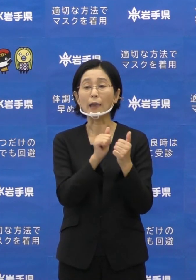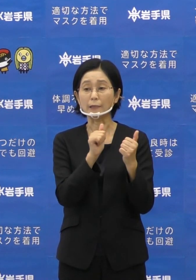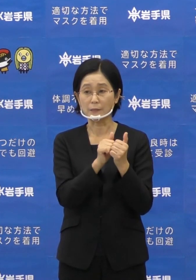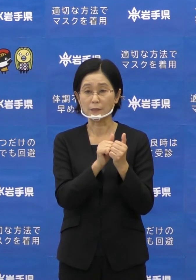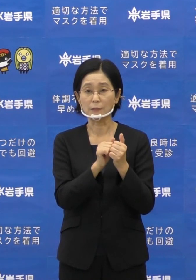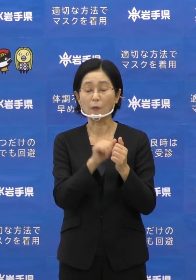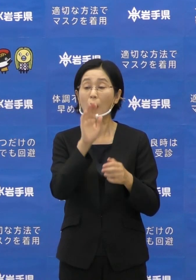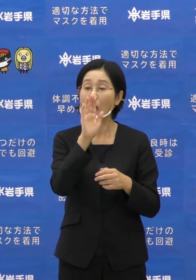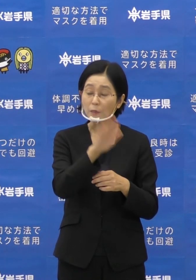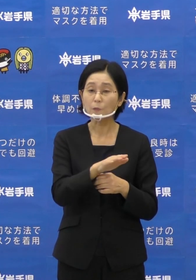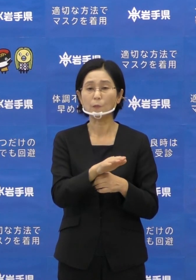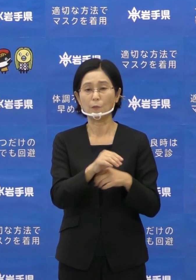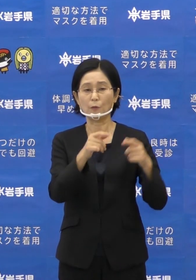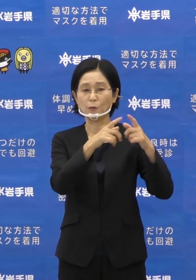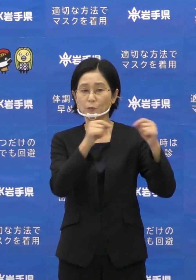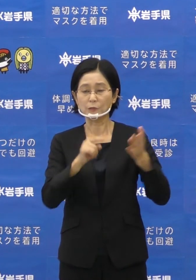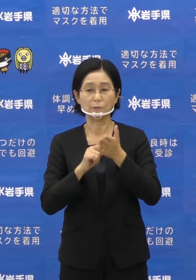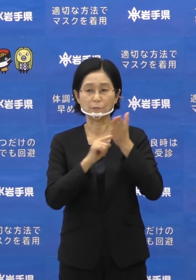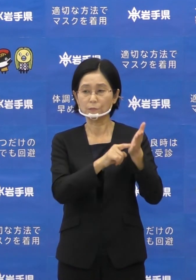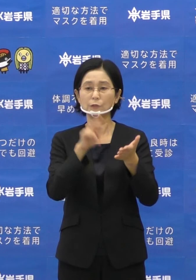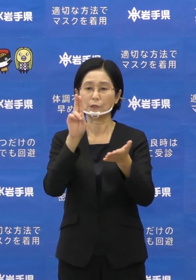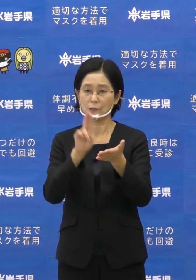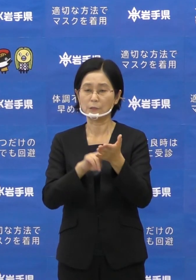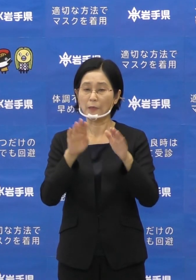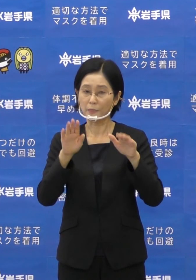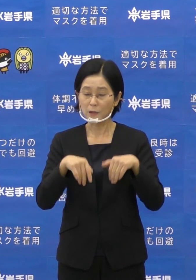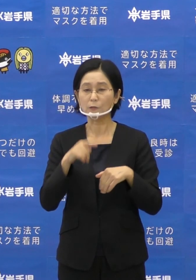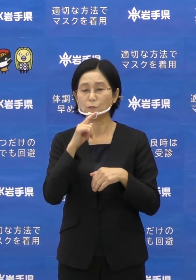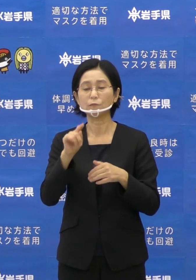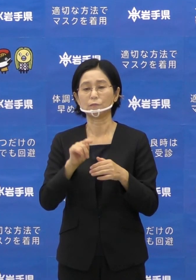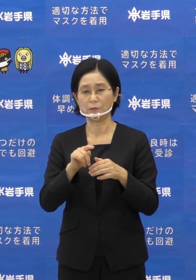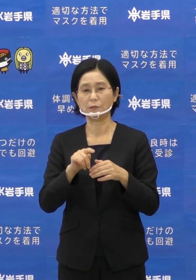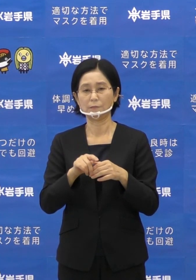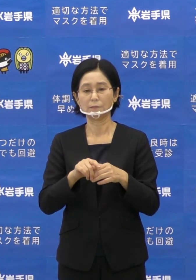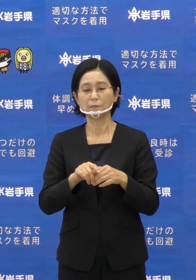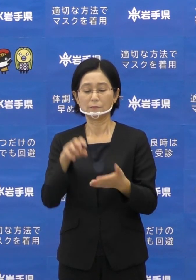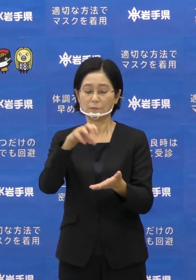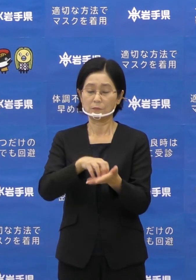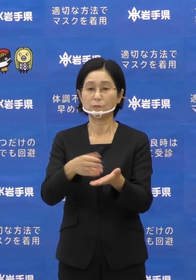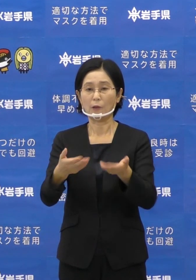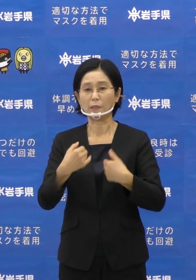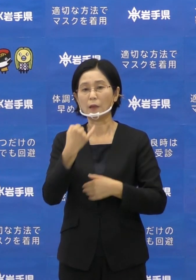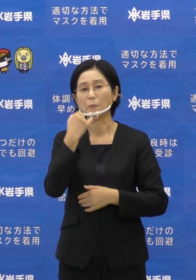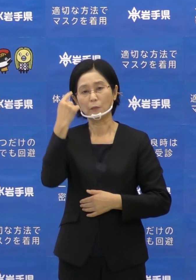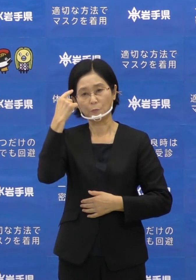と言っていいと思います。 わかりました、ありがとうございます。